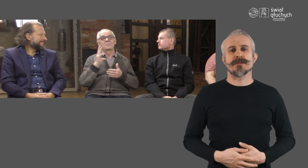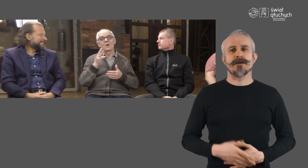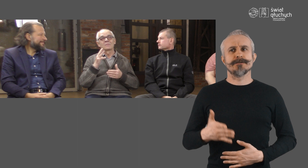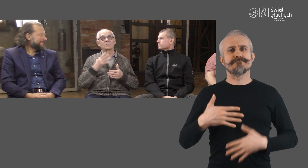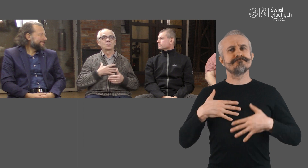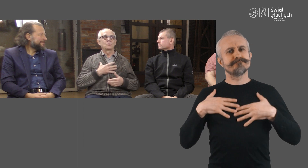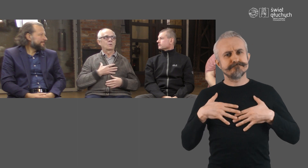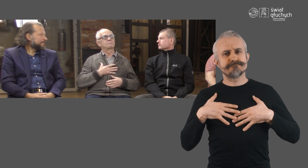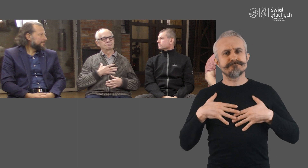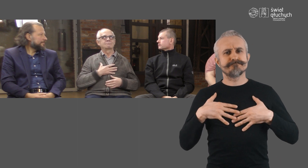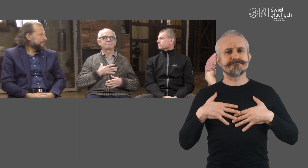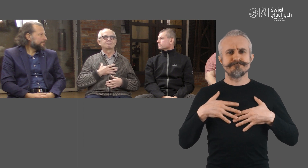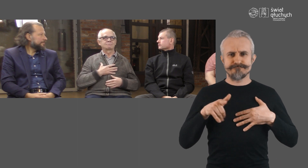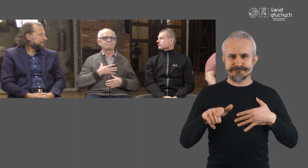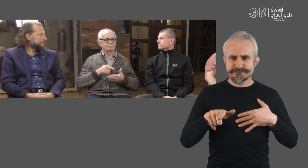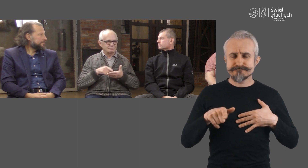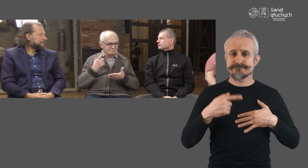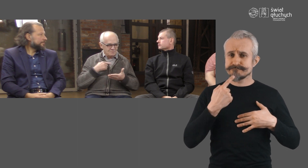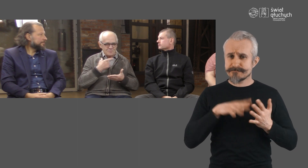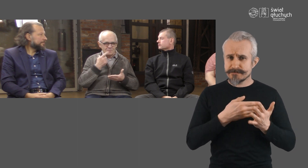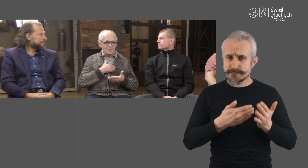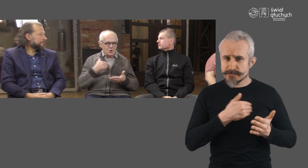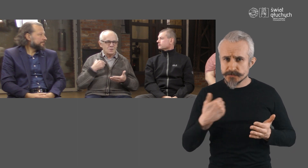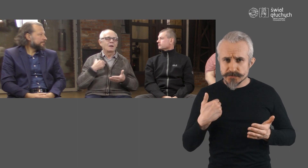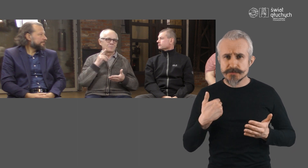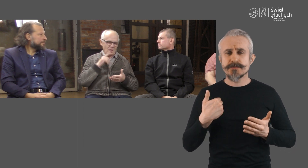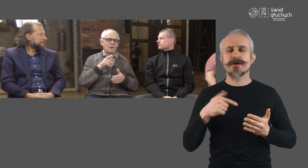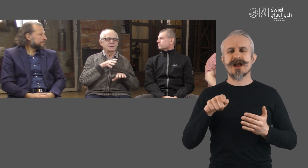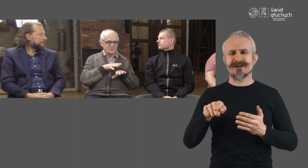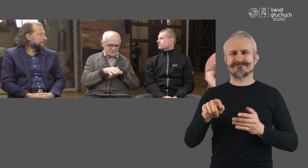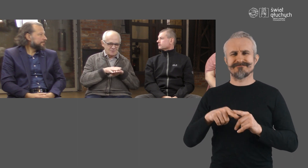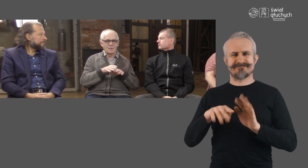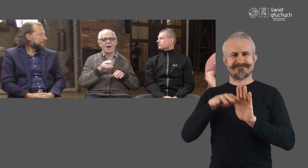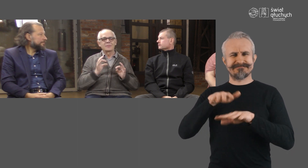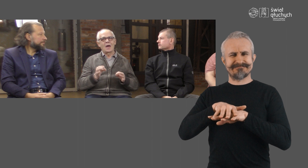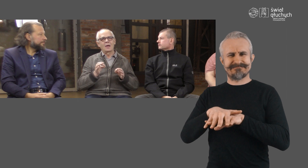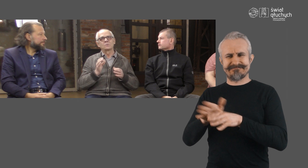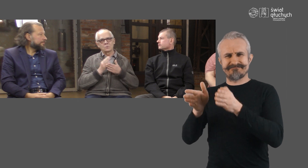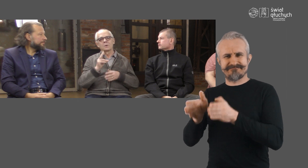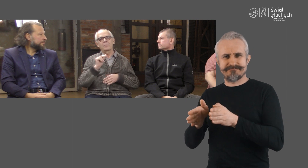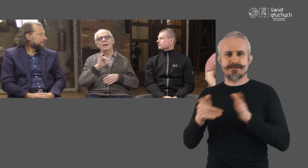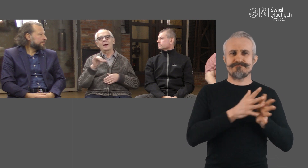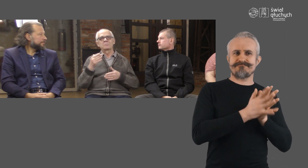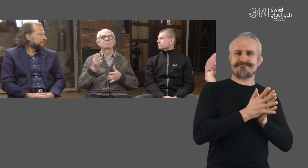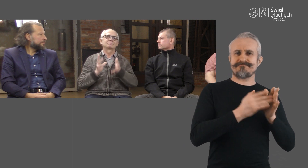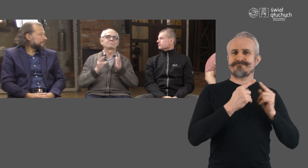pracy. Potem czułem Tak naprawdę